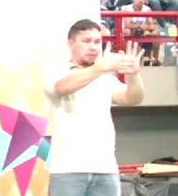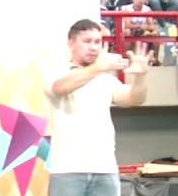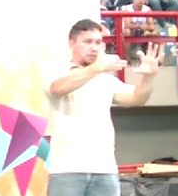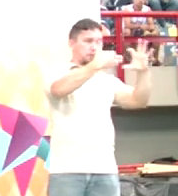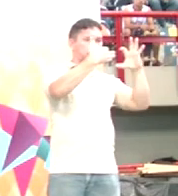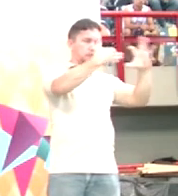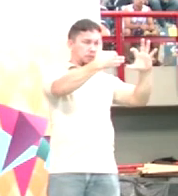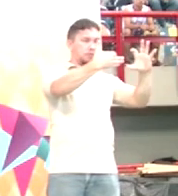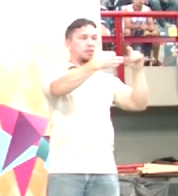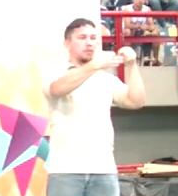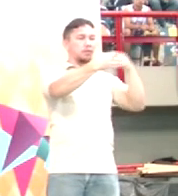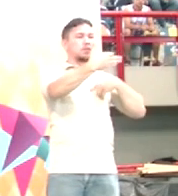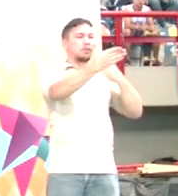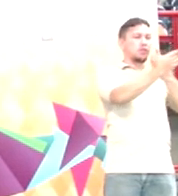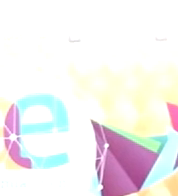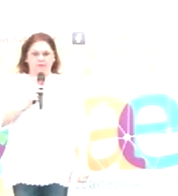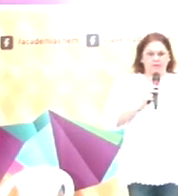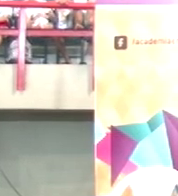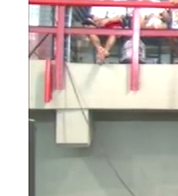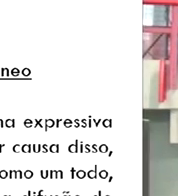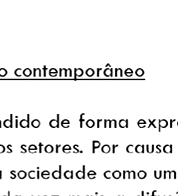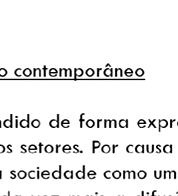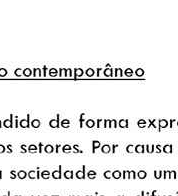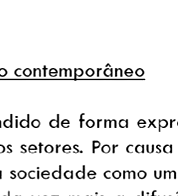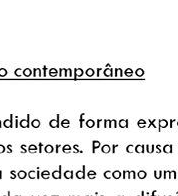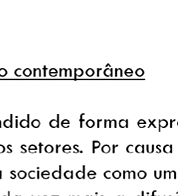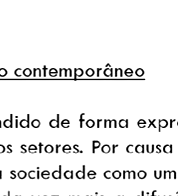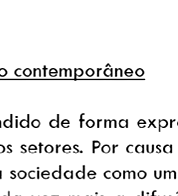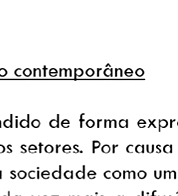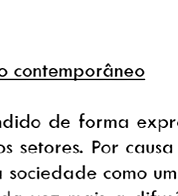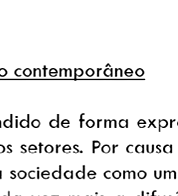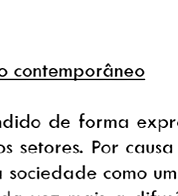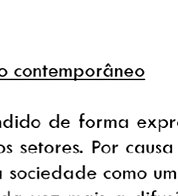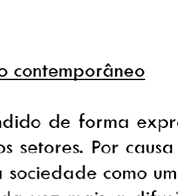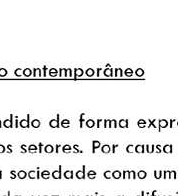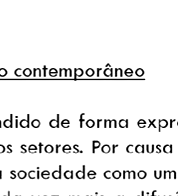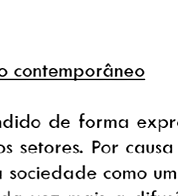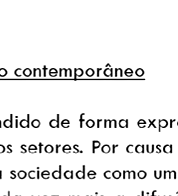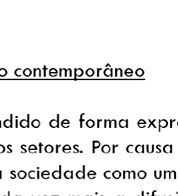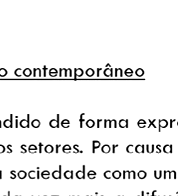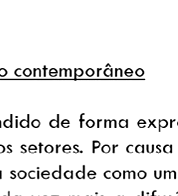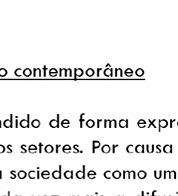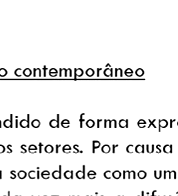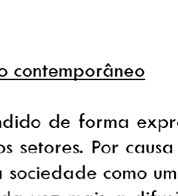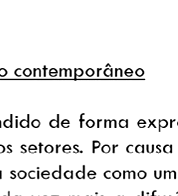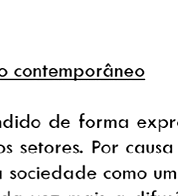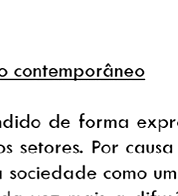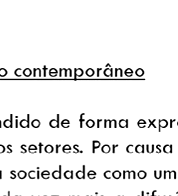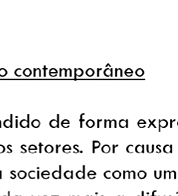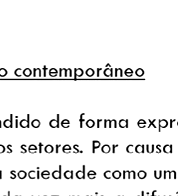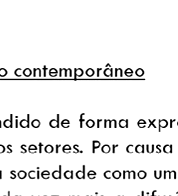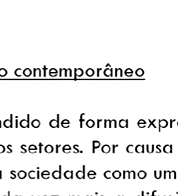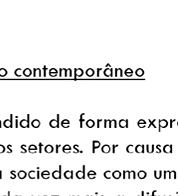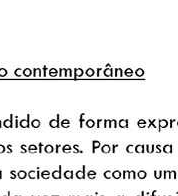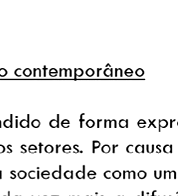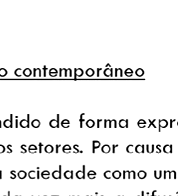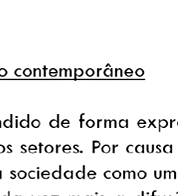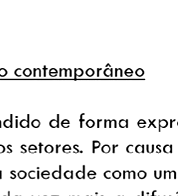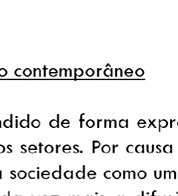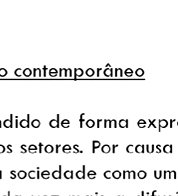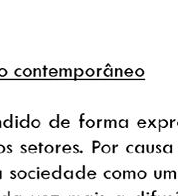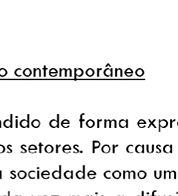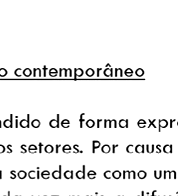de margem e começo com o tema. Eu dei aí um exemplo, a relevância da língua portuguesa no